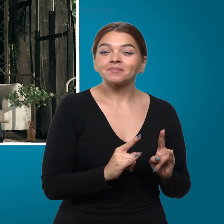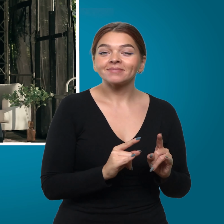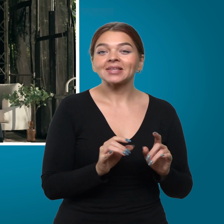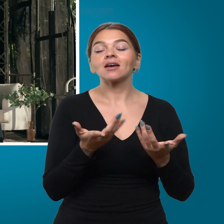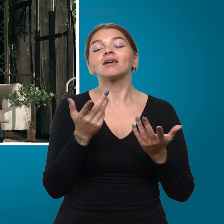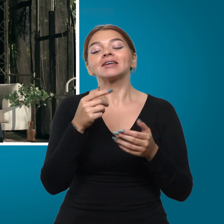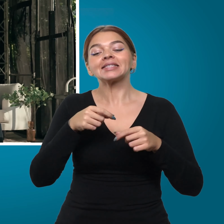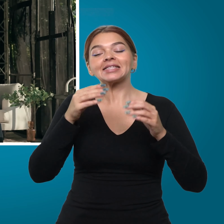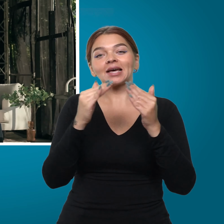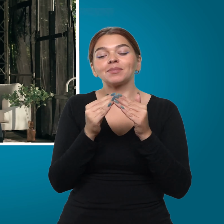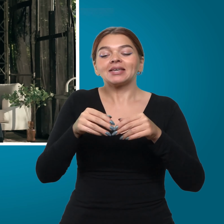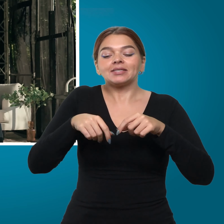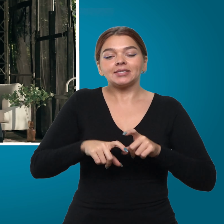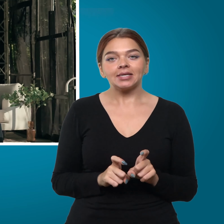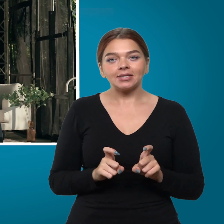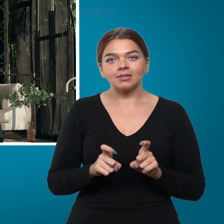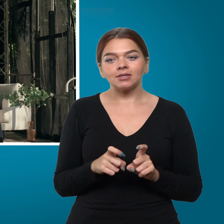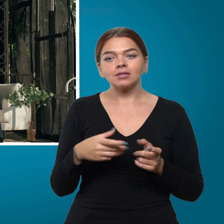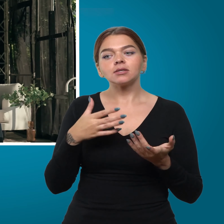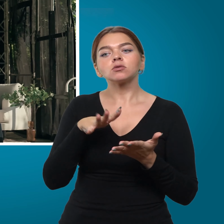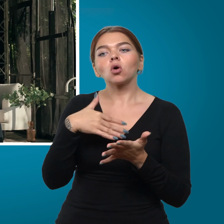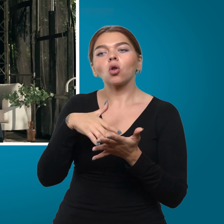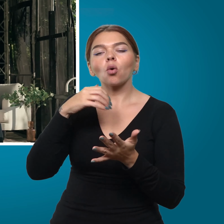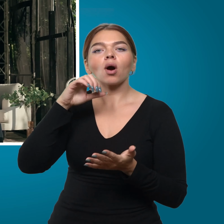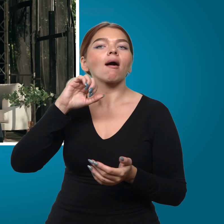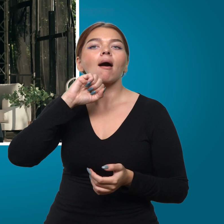ir patekau į tokią gyvenimo kryžkelę.